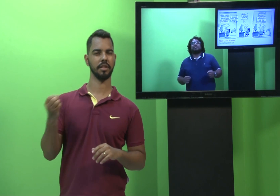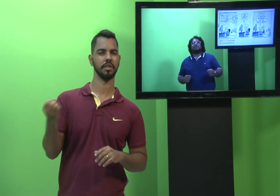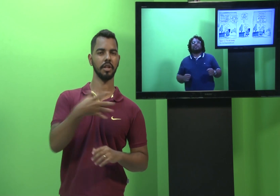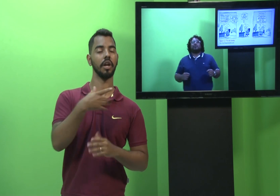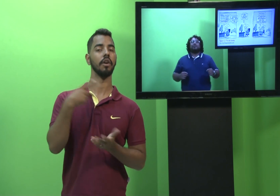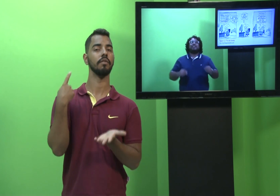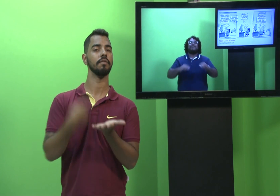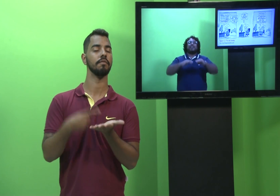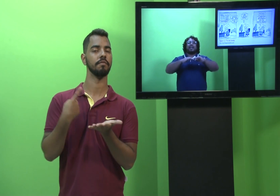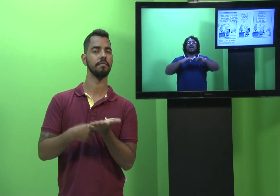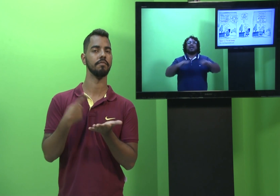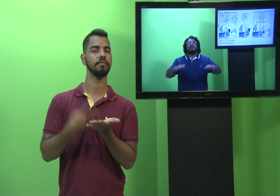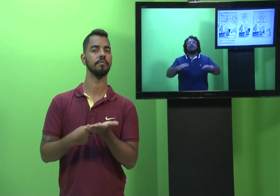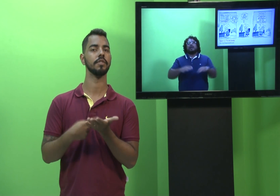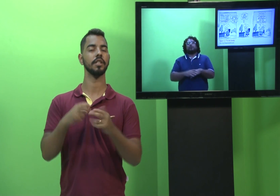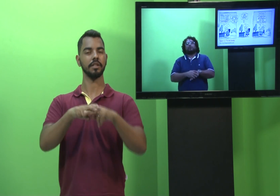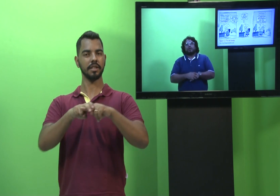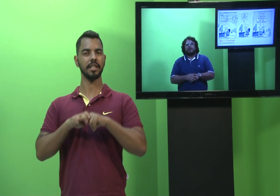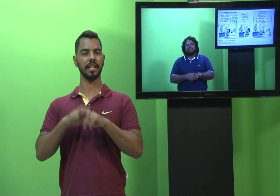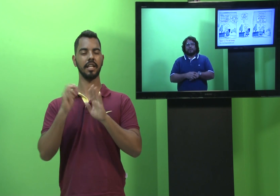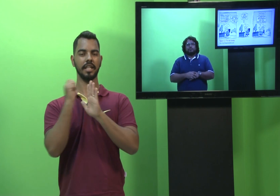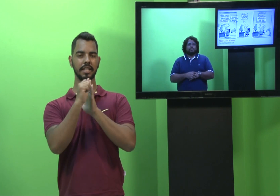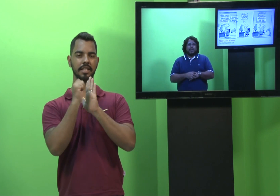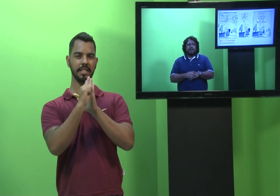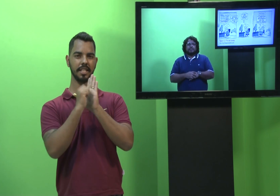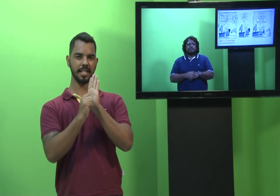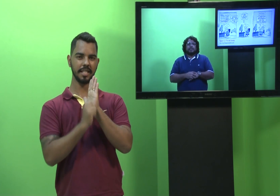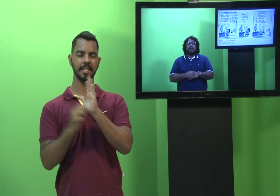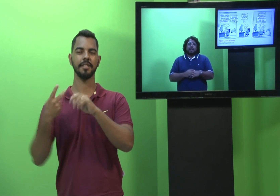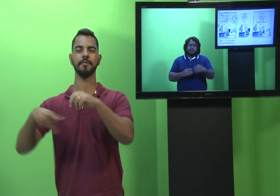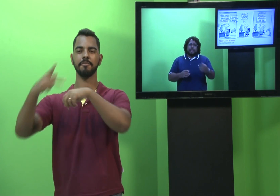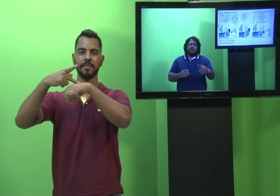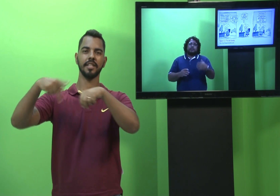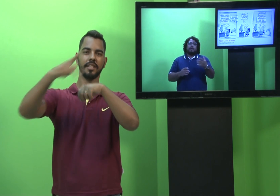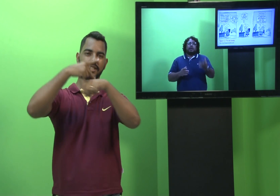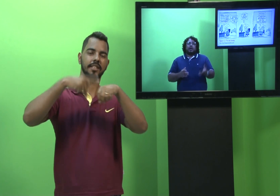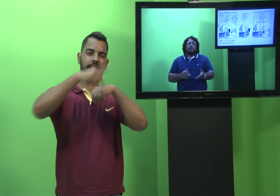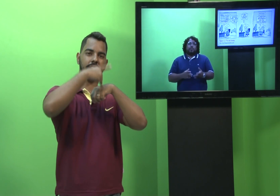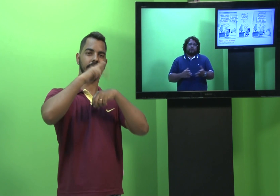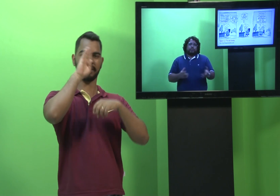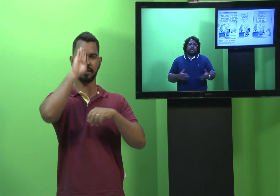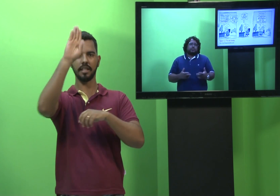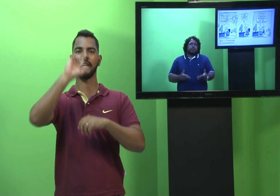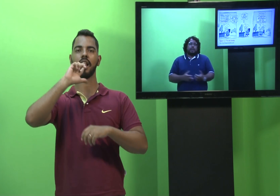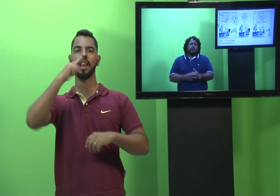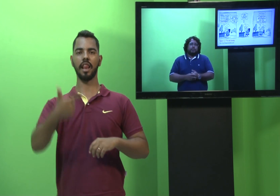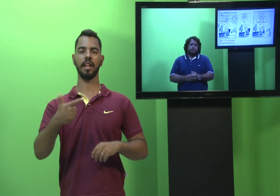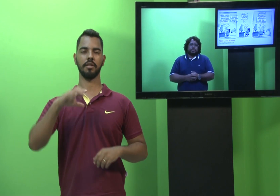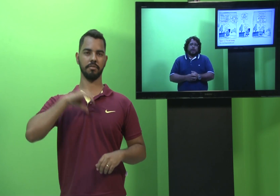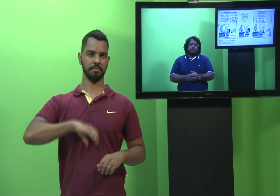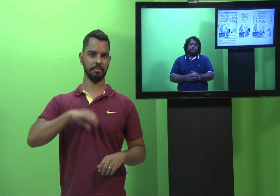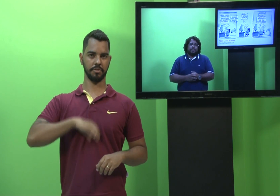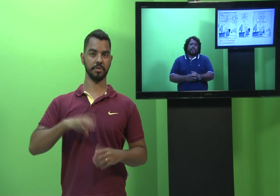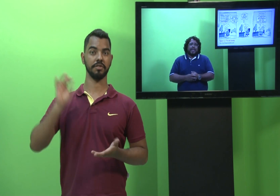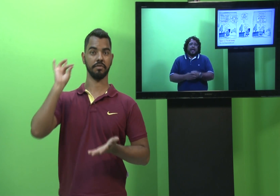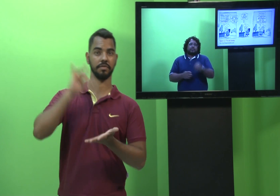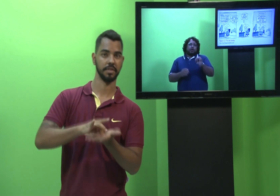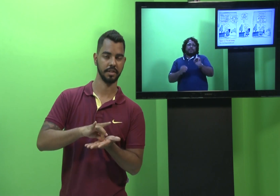objetivo de unificar as ortografias dos países que têm o português como a língua oficial. As